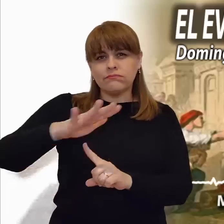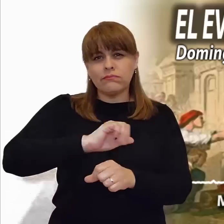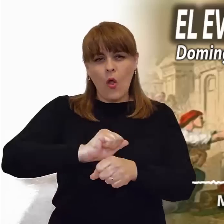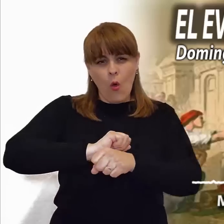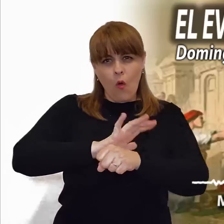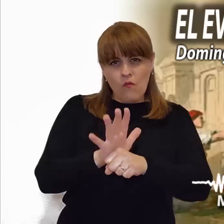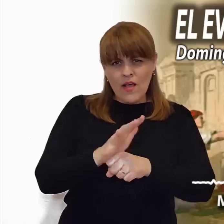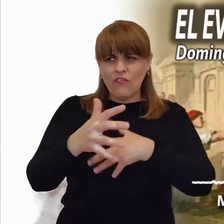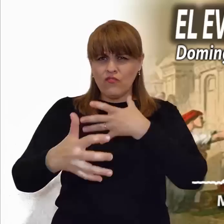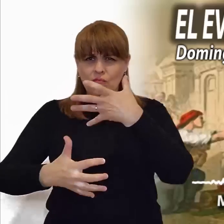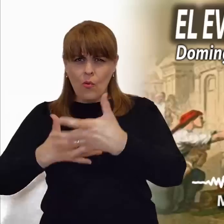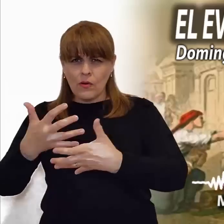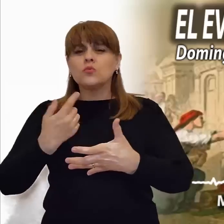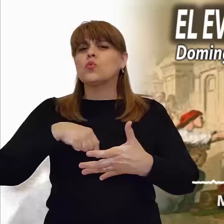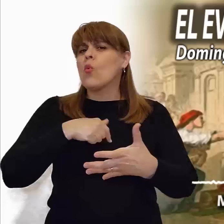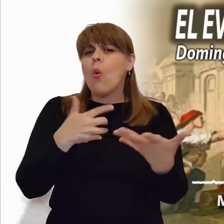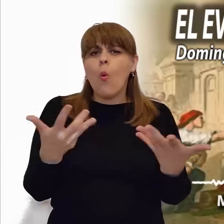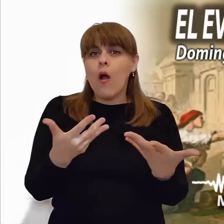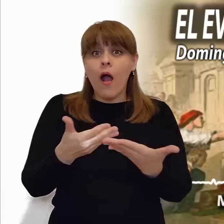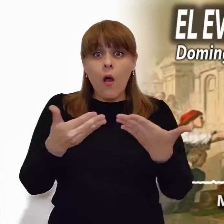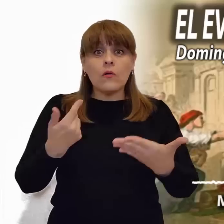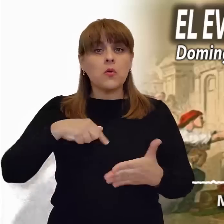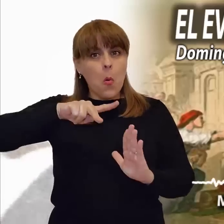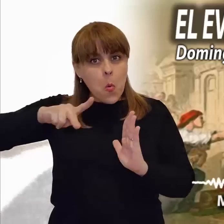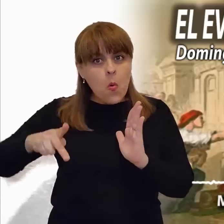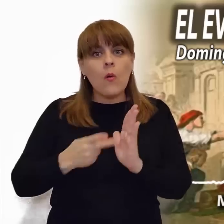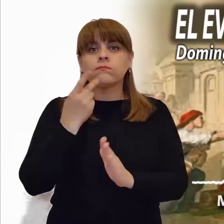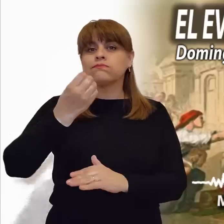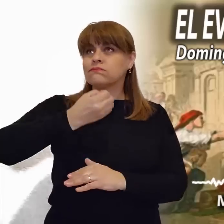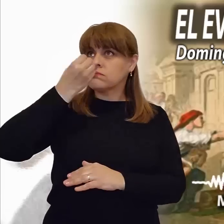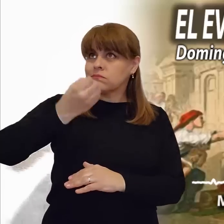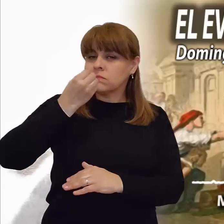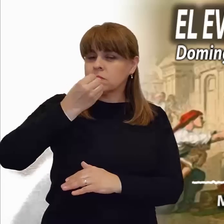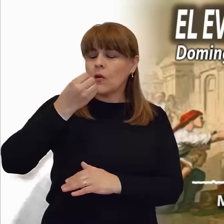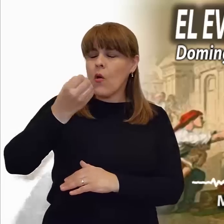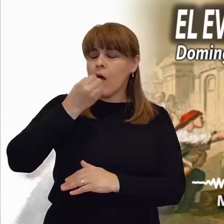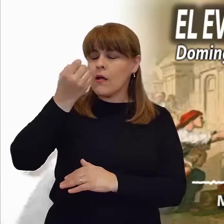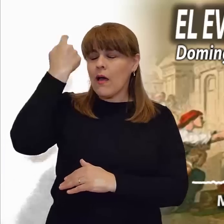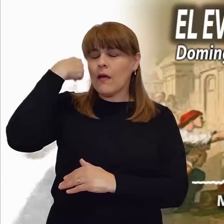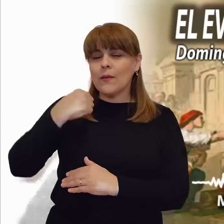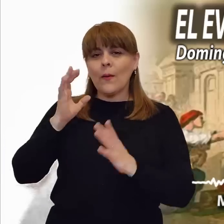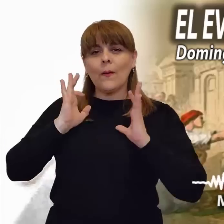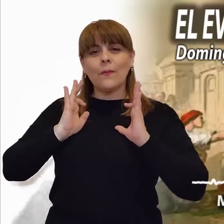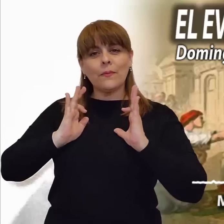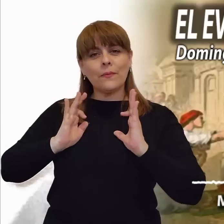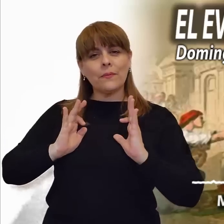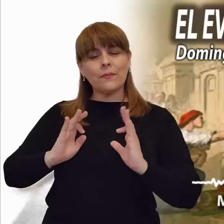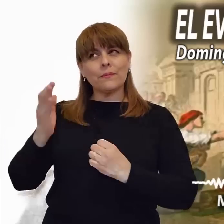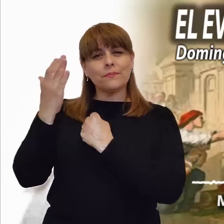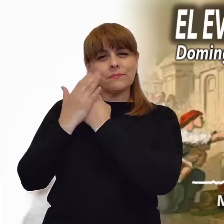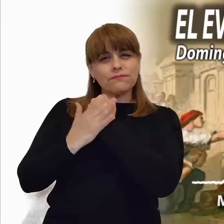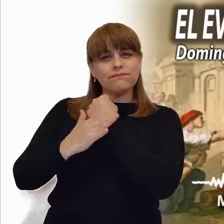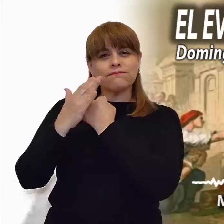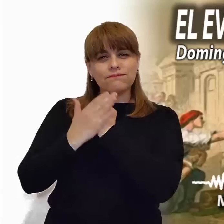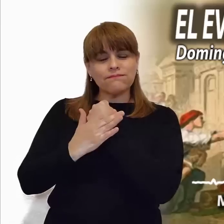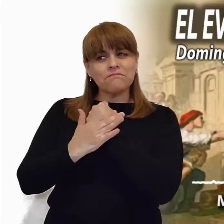violencia, muchos hemos retornado a la oración y hemos encontrado consuelo y esperanza. Muchos